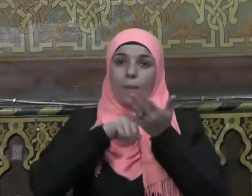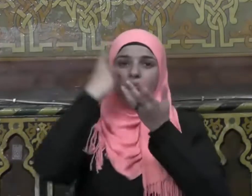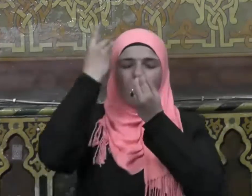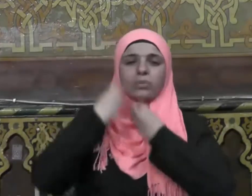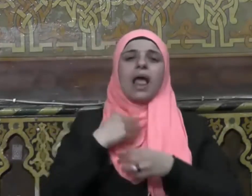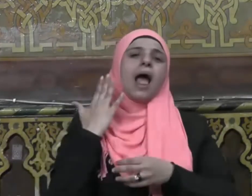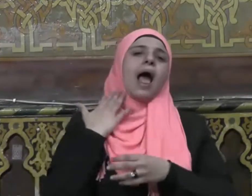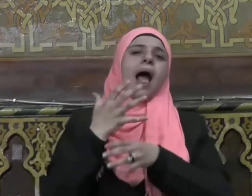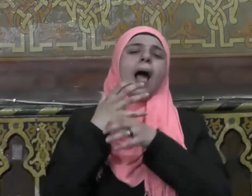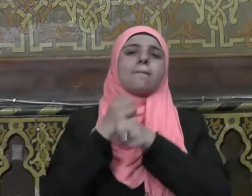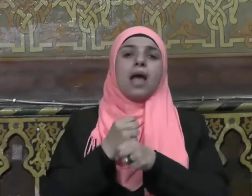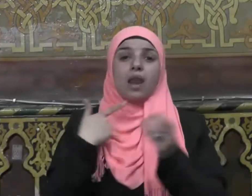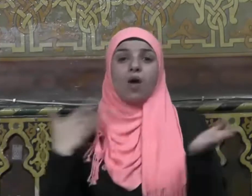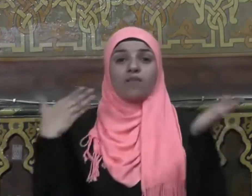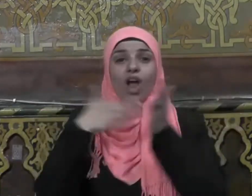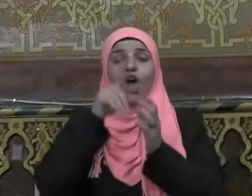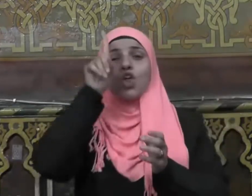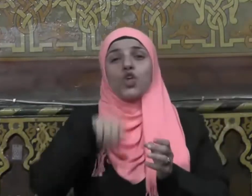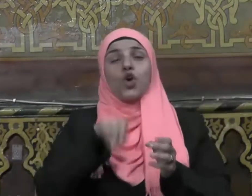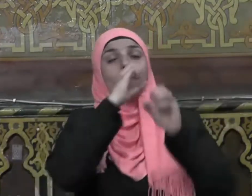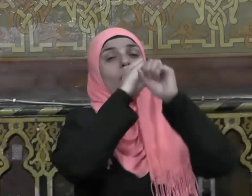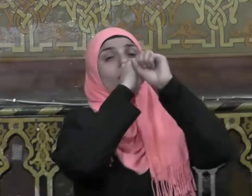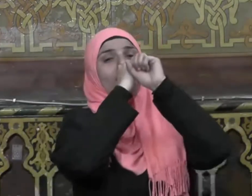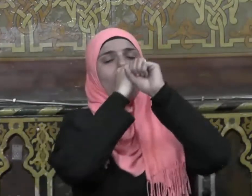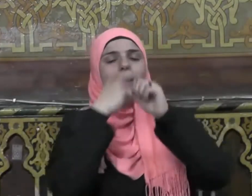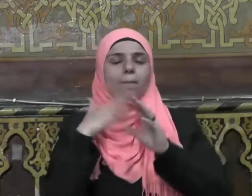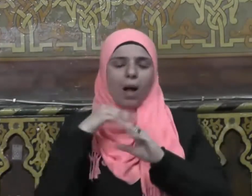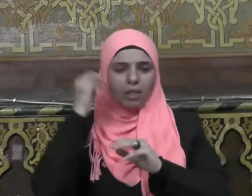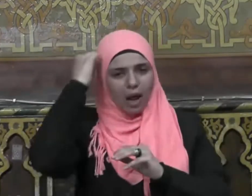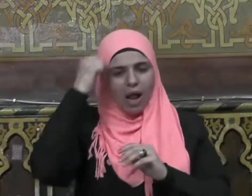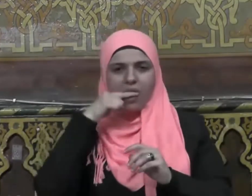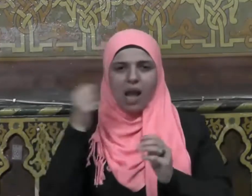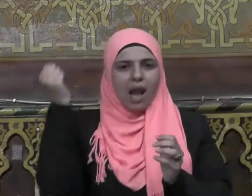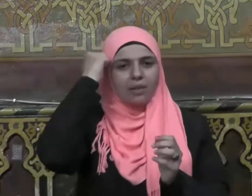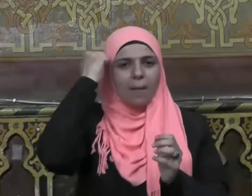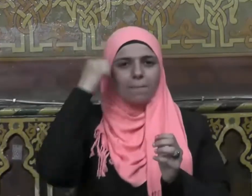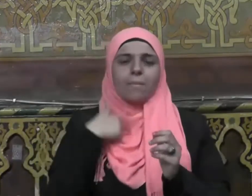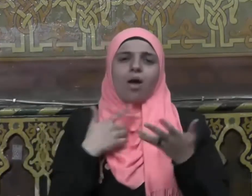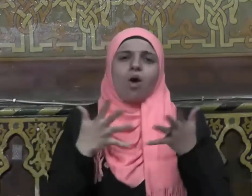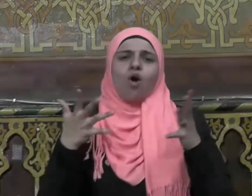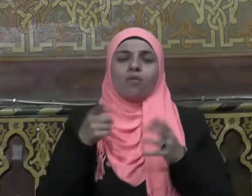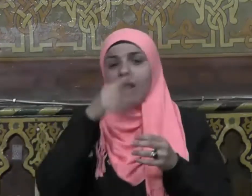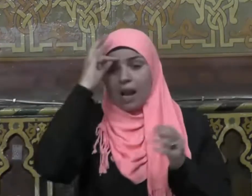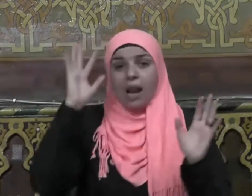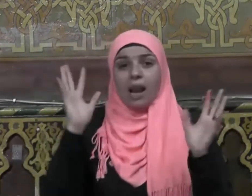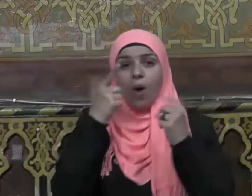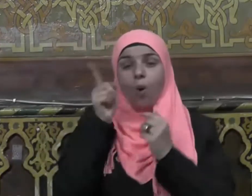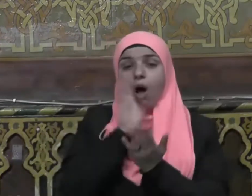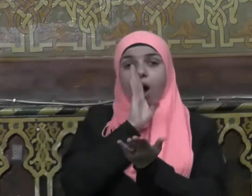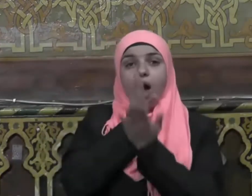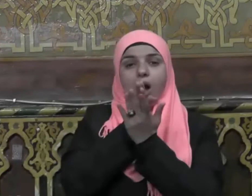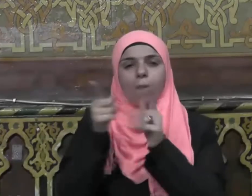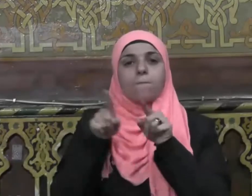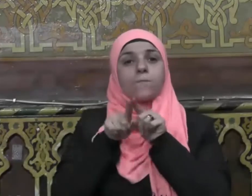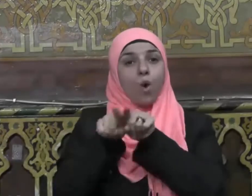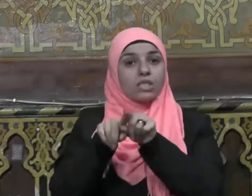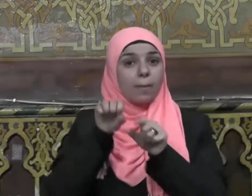وإنها يوم القيامة خزي وندامة، إلا من أخذها بحقها وأدى